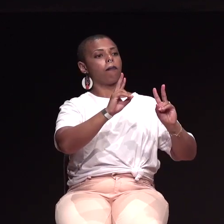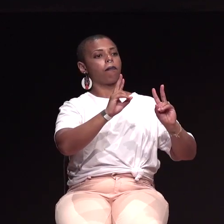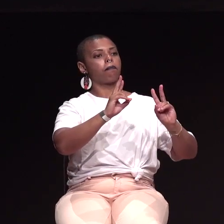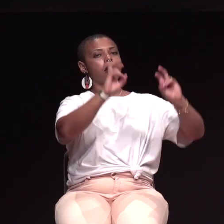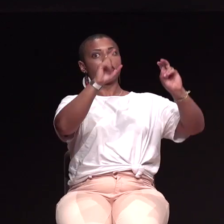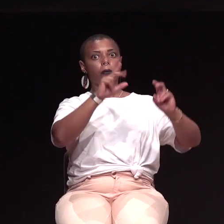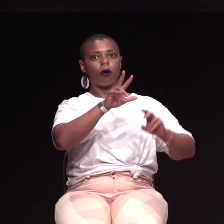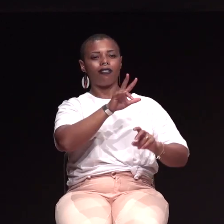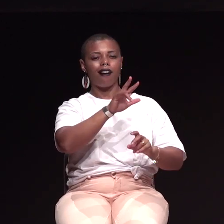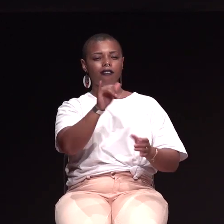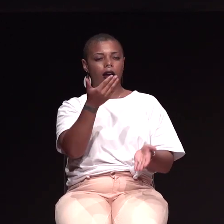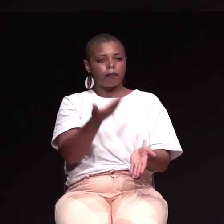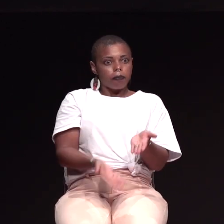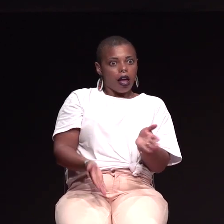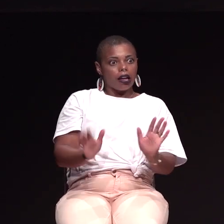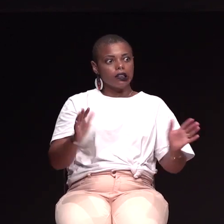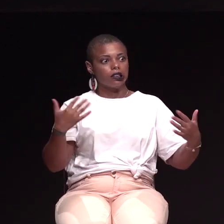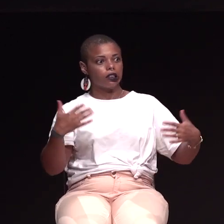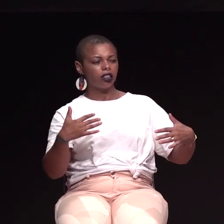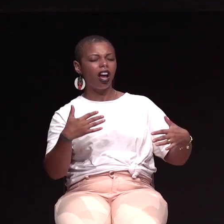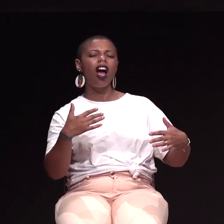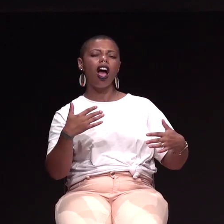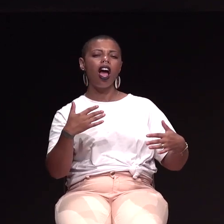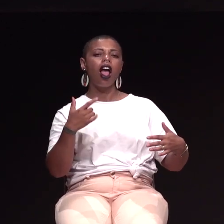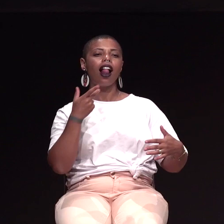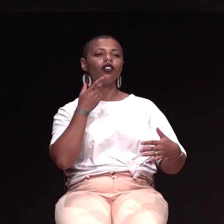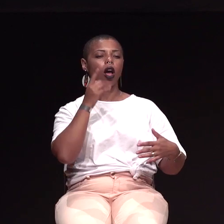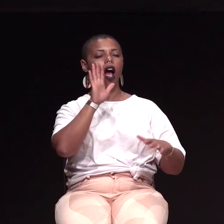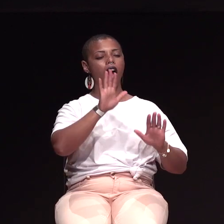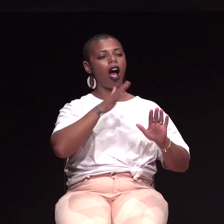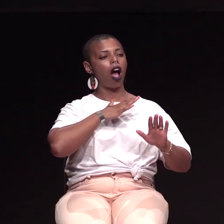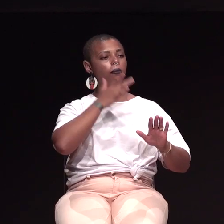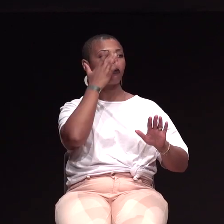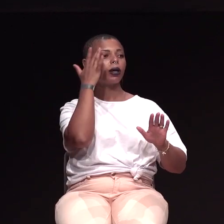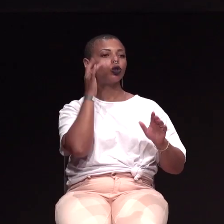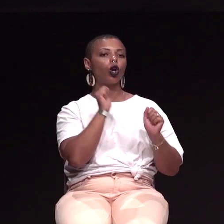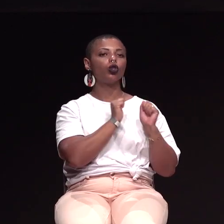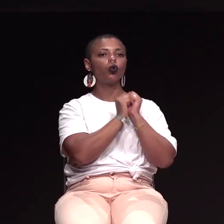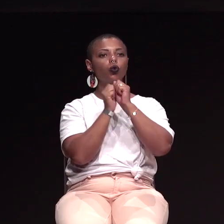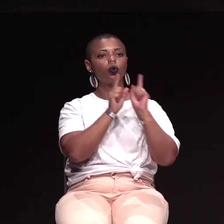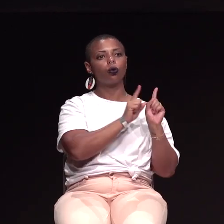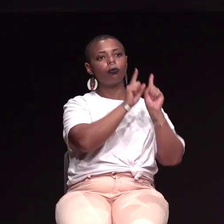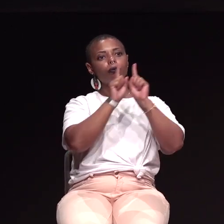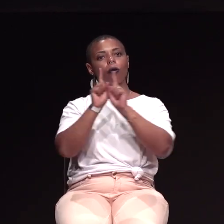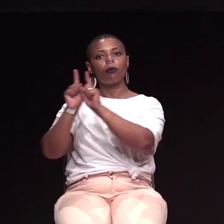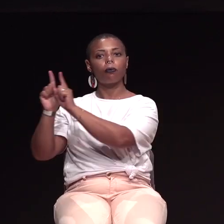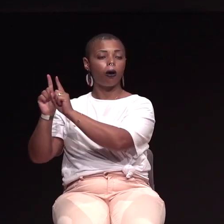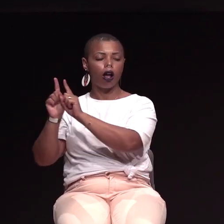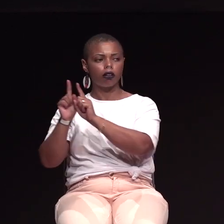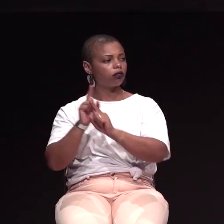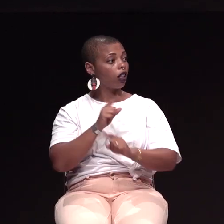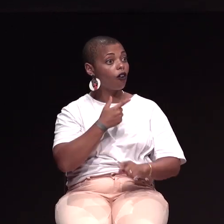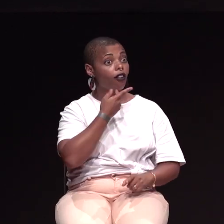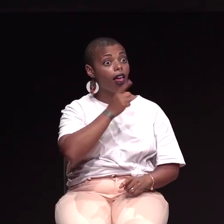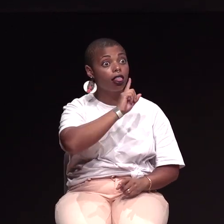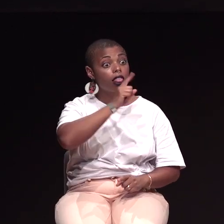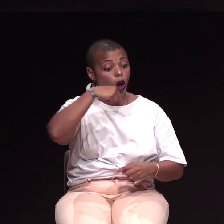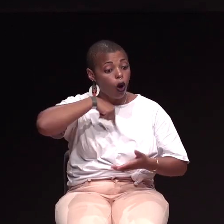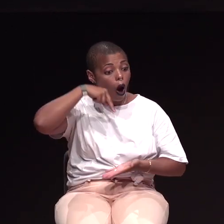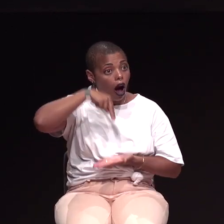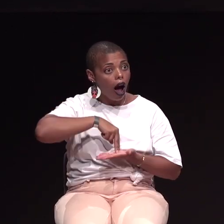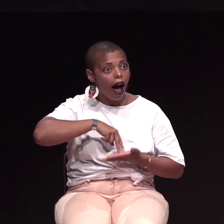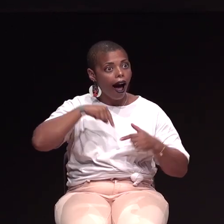o negócio, aí ele falou que uma pessoa ia me acompanhar até o credenciamento. Eu disse, eu não saio daqui. E se eu tiver que